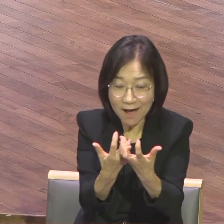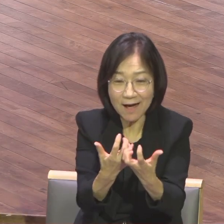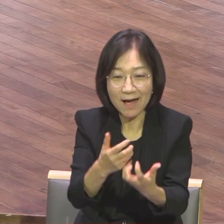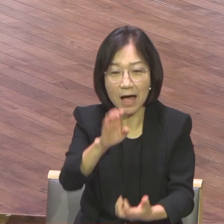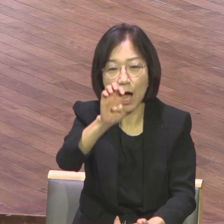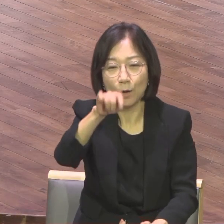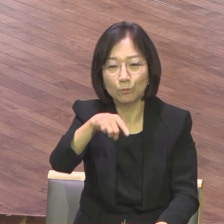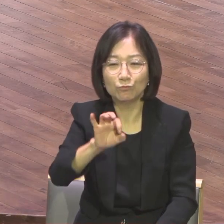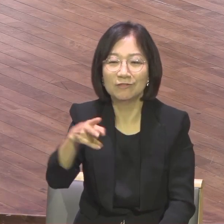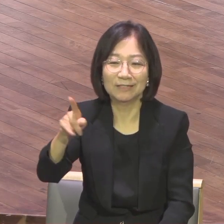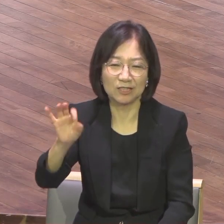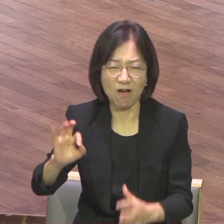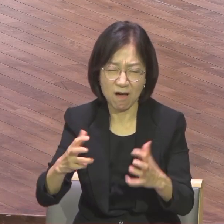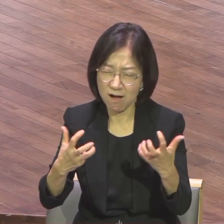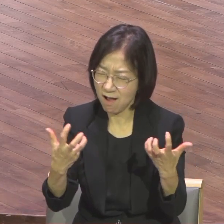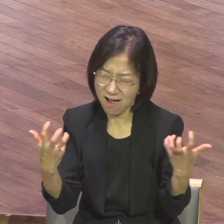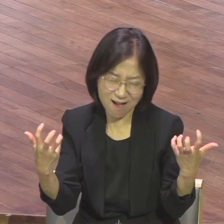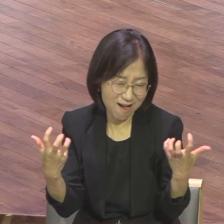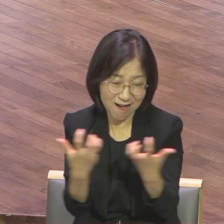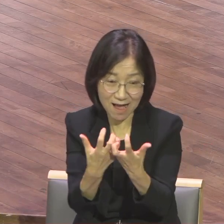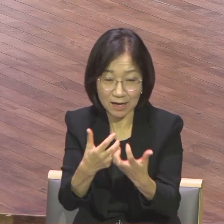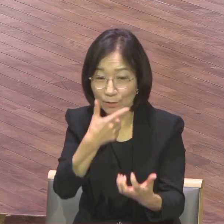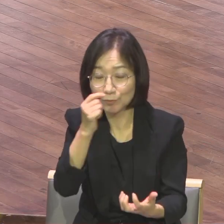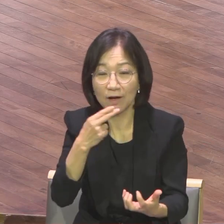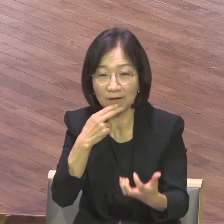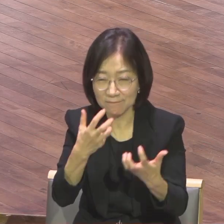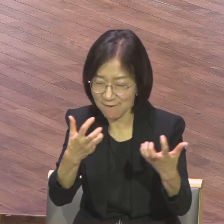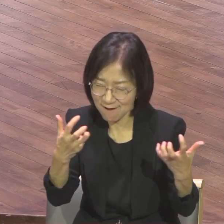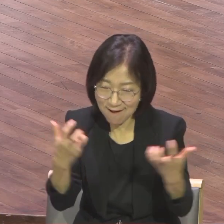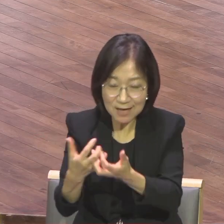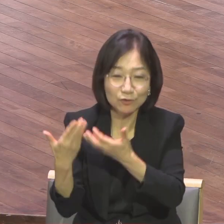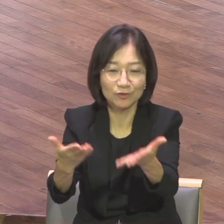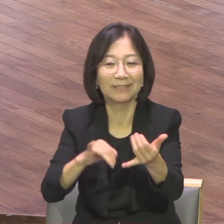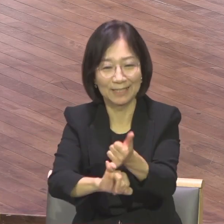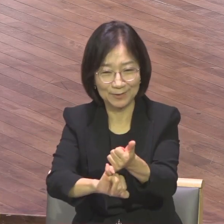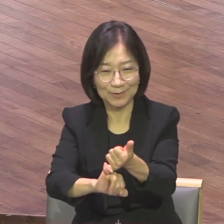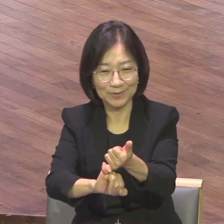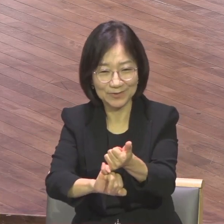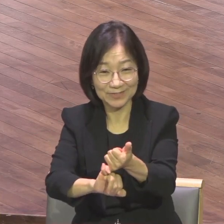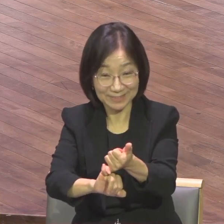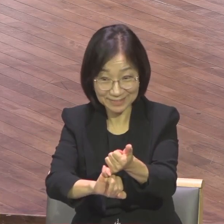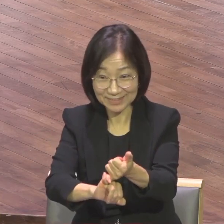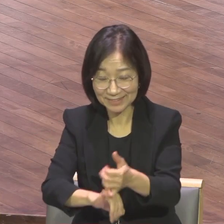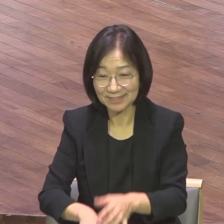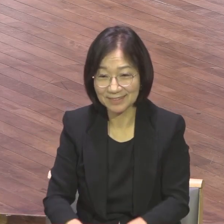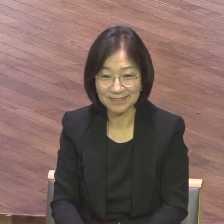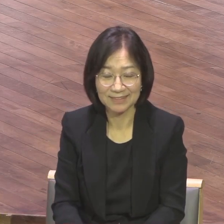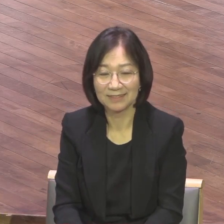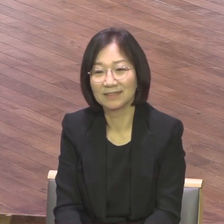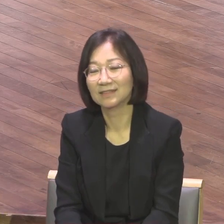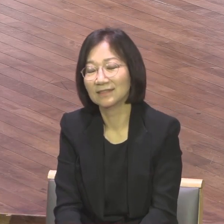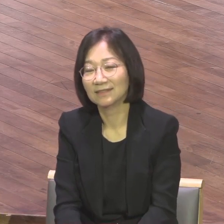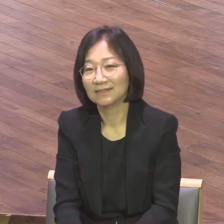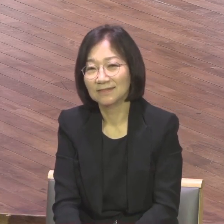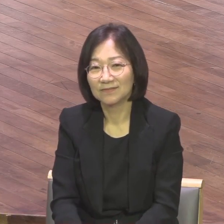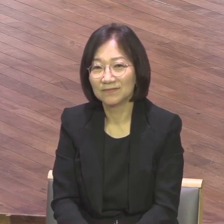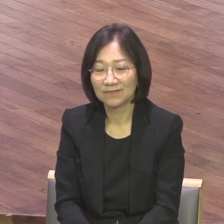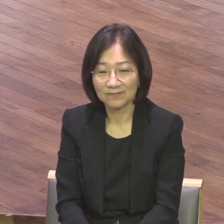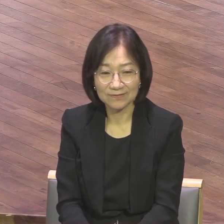더 풍성하게. 그래야 237 선교할 거 아니에요. 더 풍성하게.